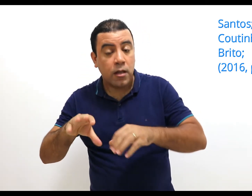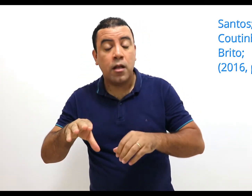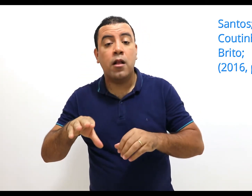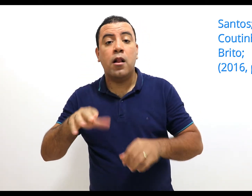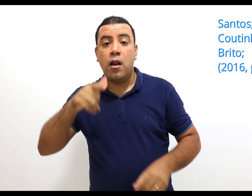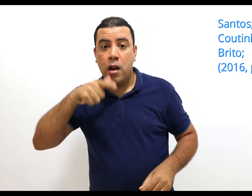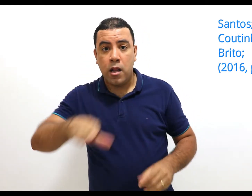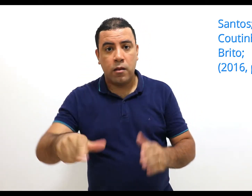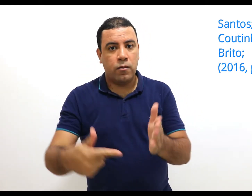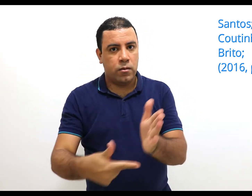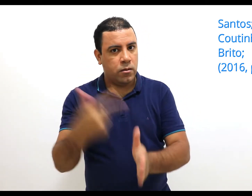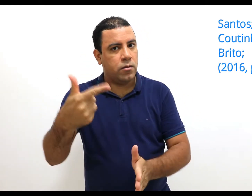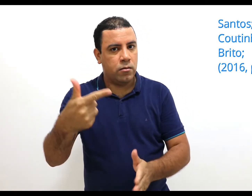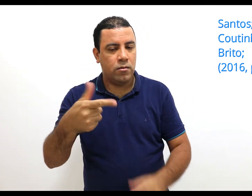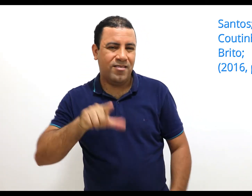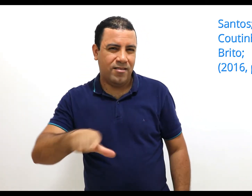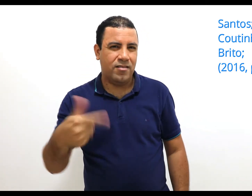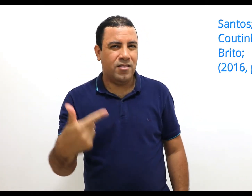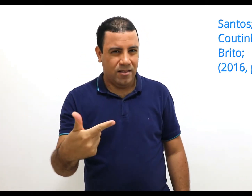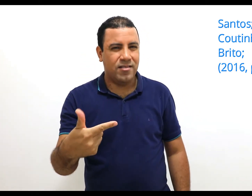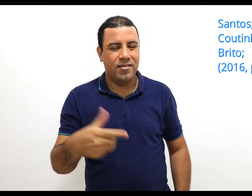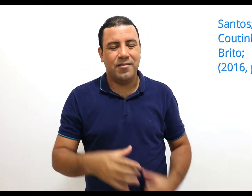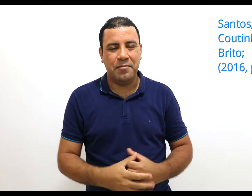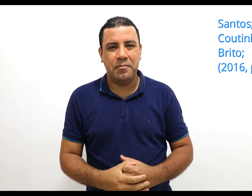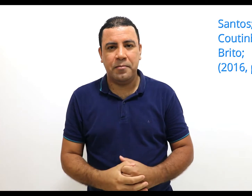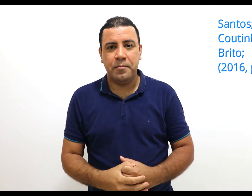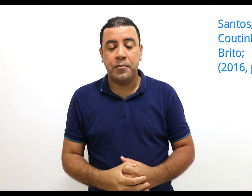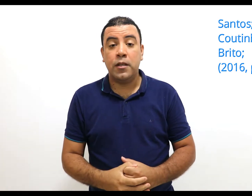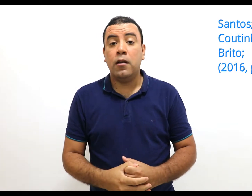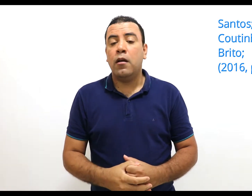do português como segunda língua.